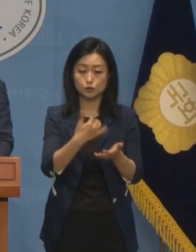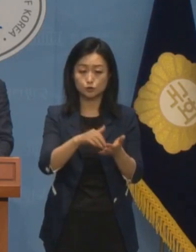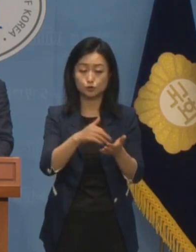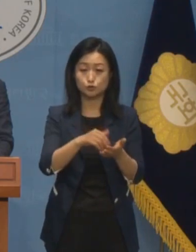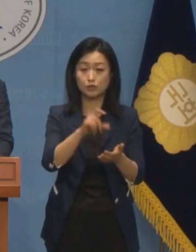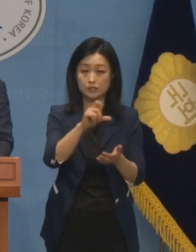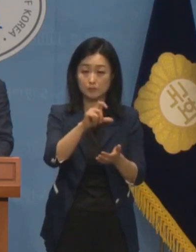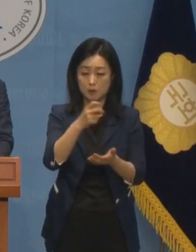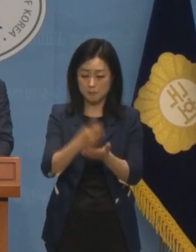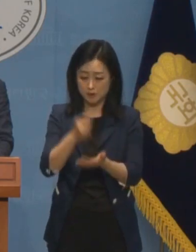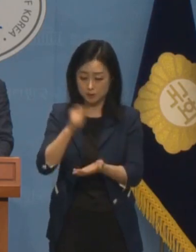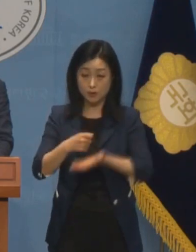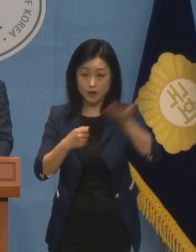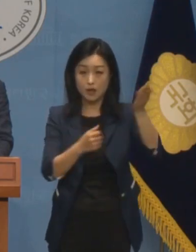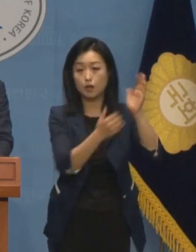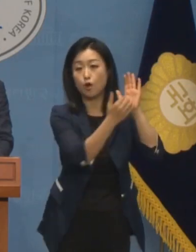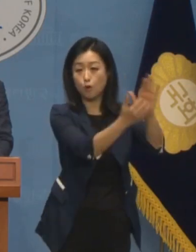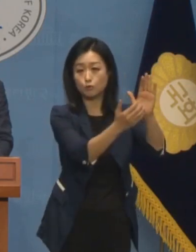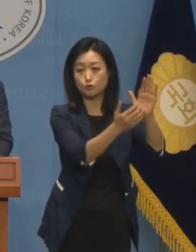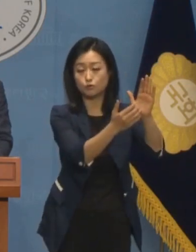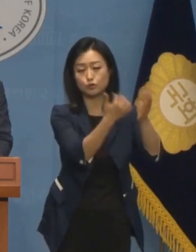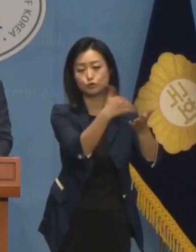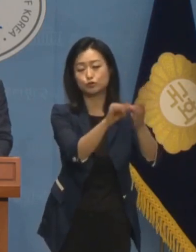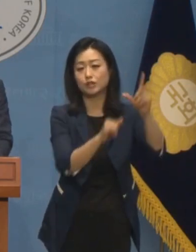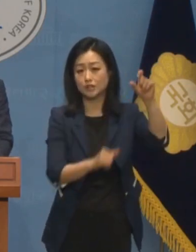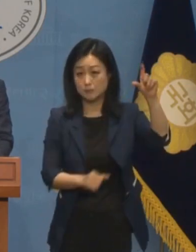15차례 거부권을 행사했습니다.